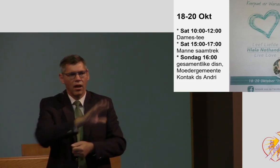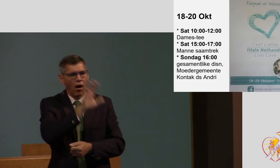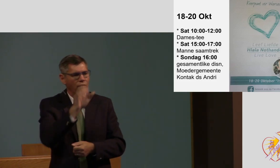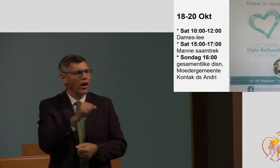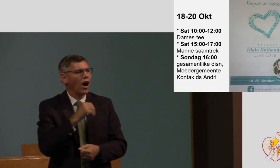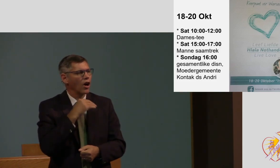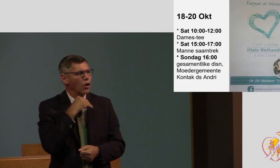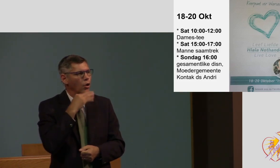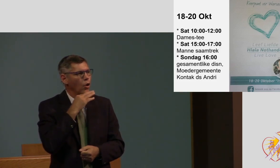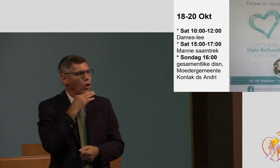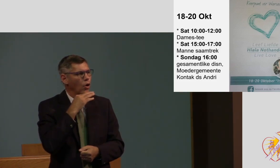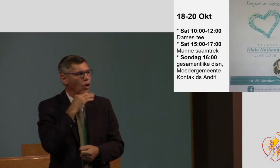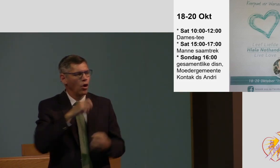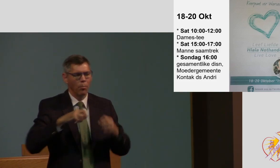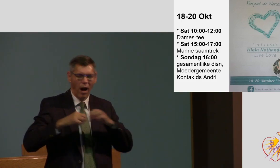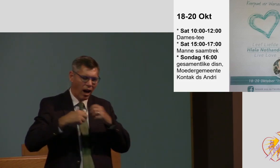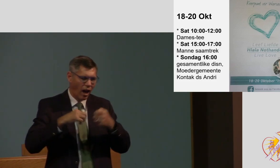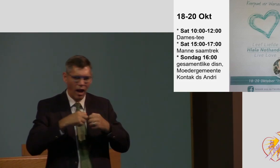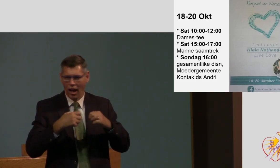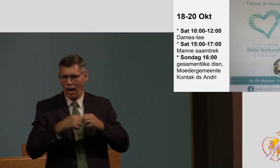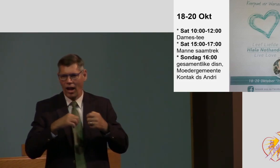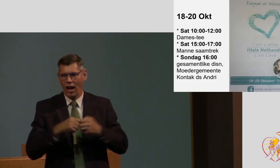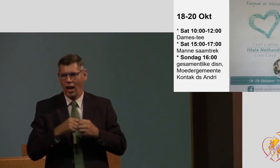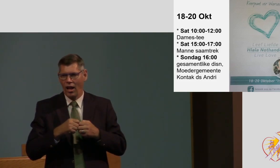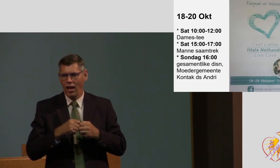Suid-Afrika genoeg baklei, genoeg.